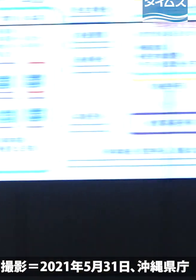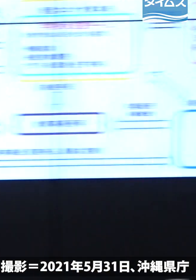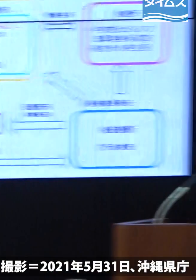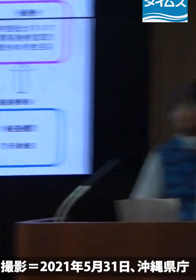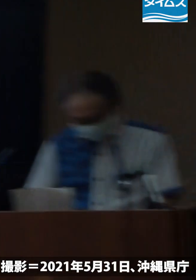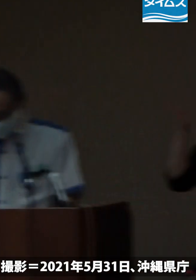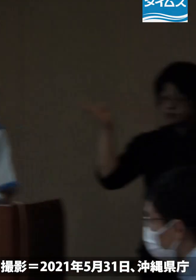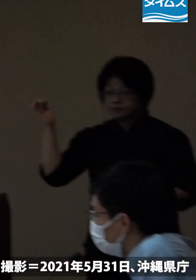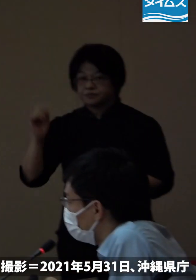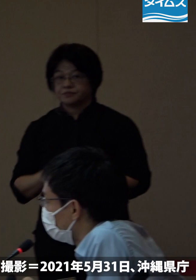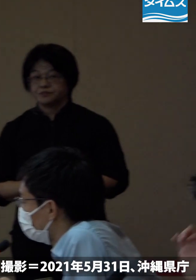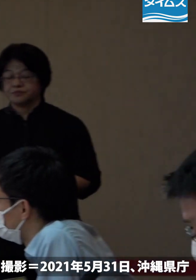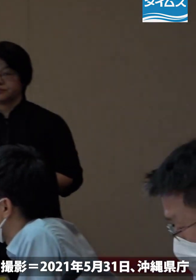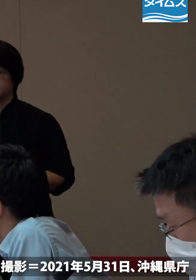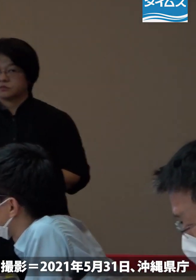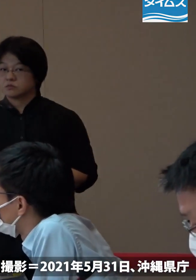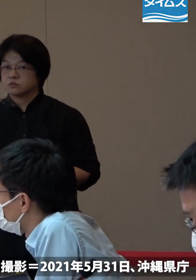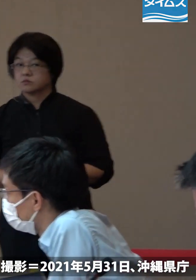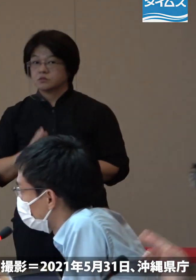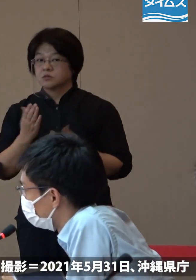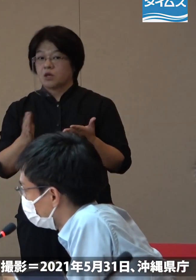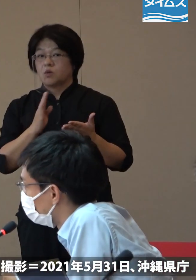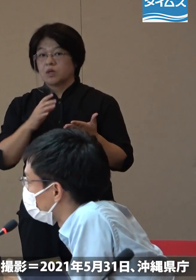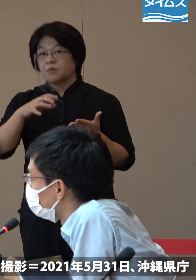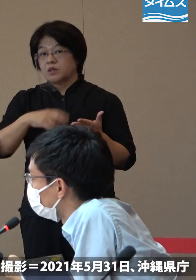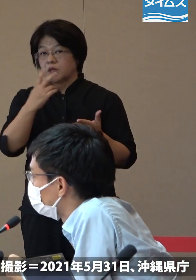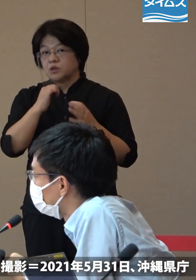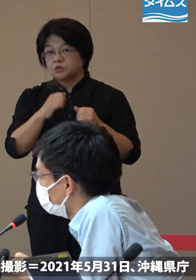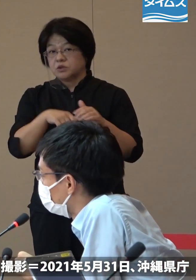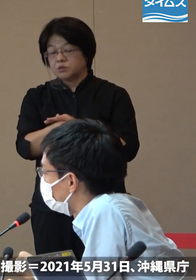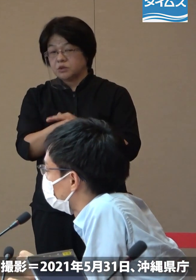が行われる、